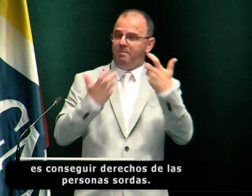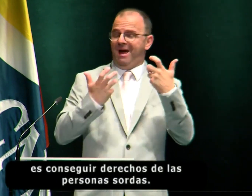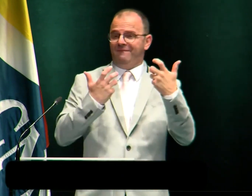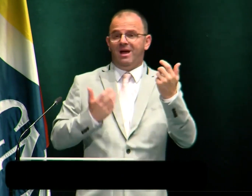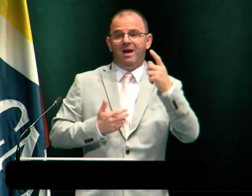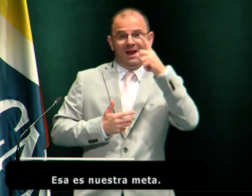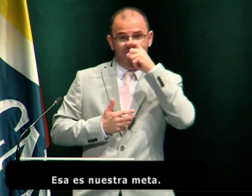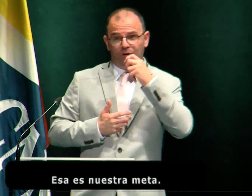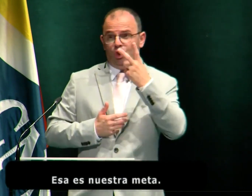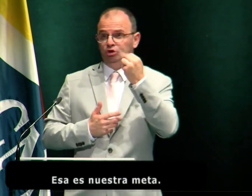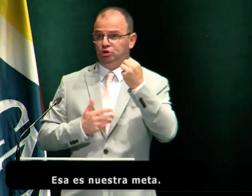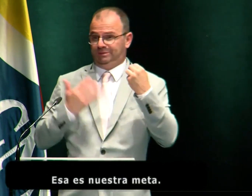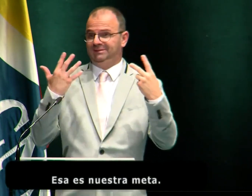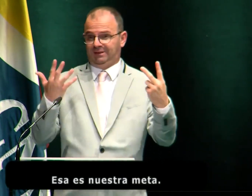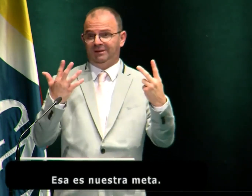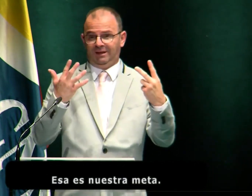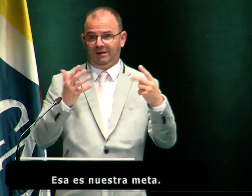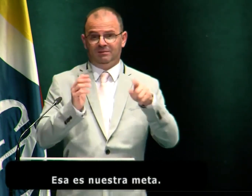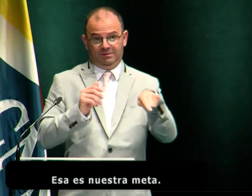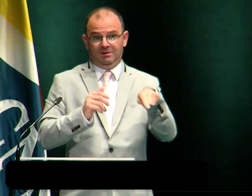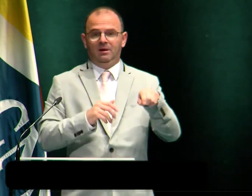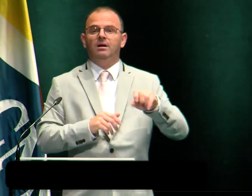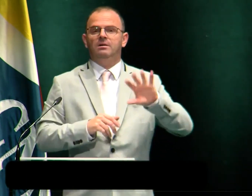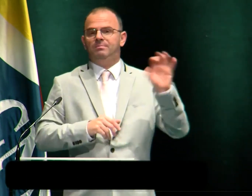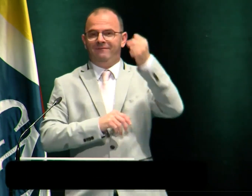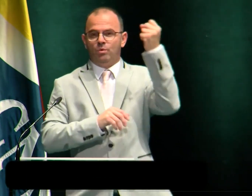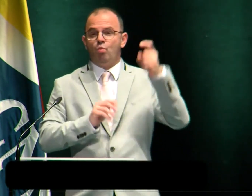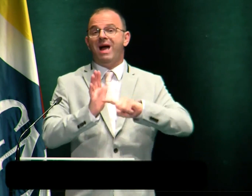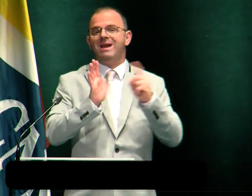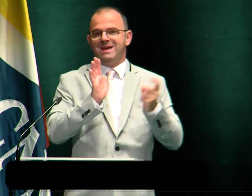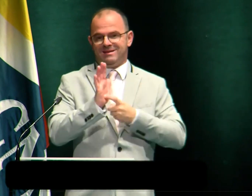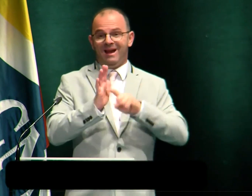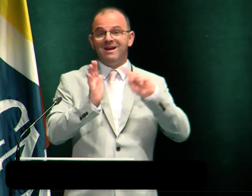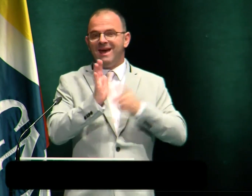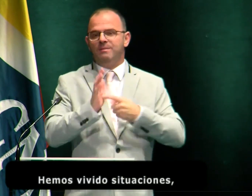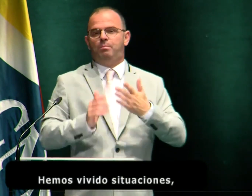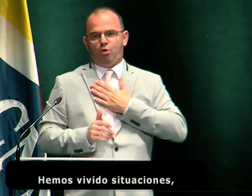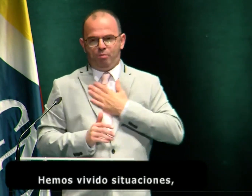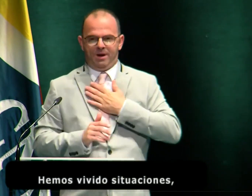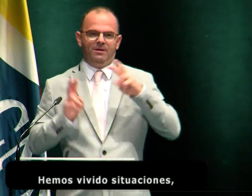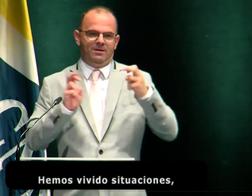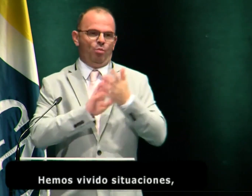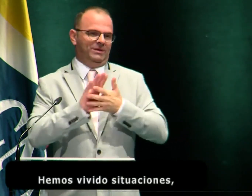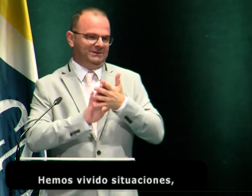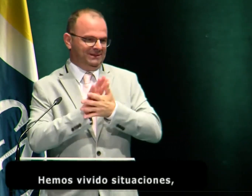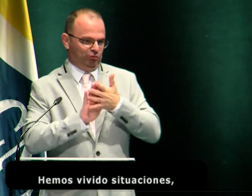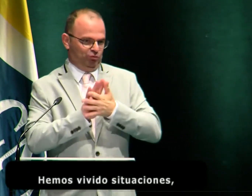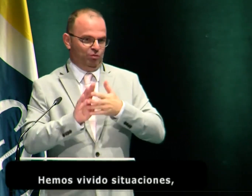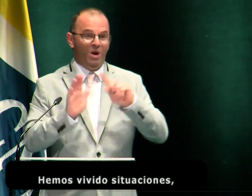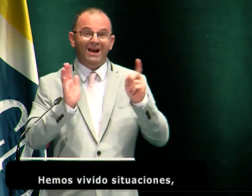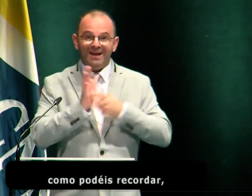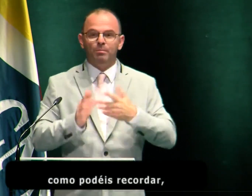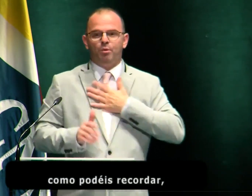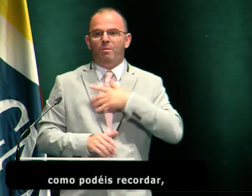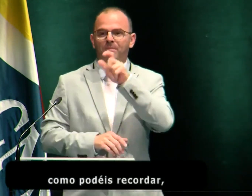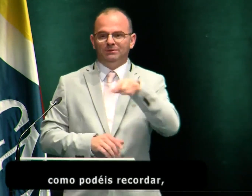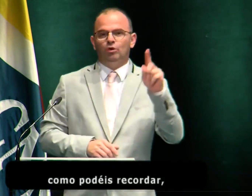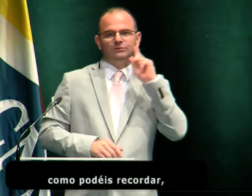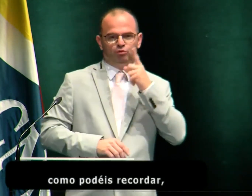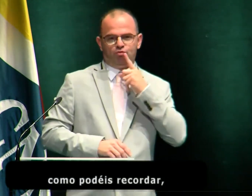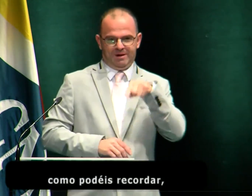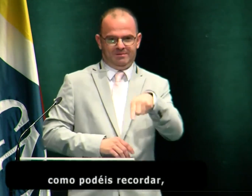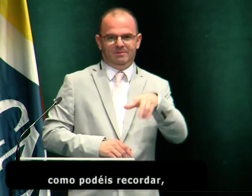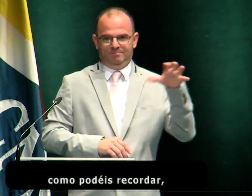Hemos vivido situaciones, como podéis recordar, en el año 2007 conseguimos un hito,